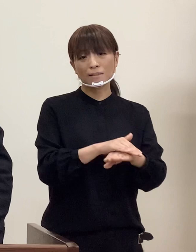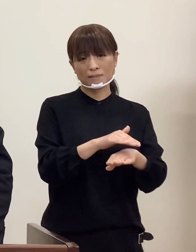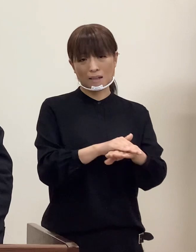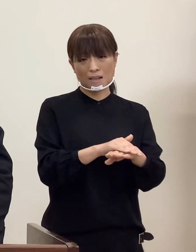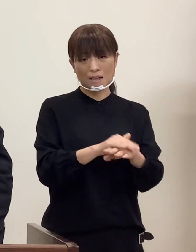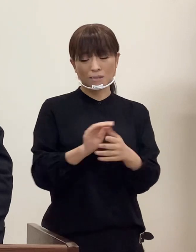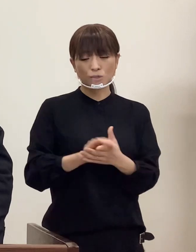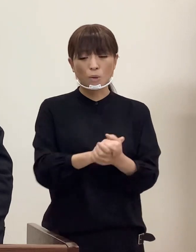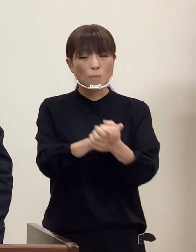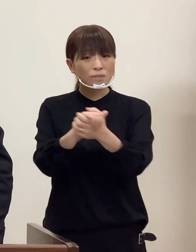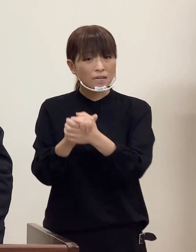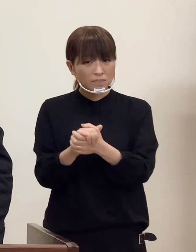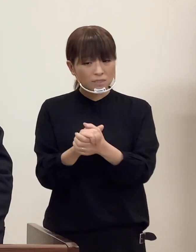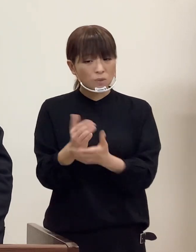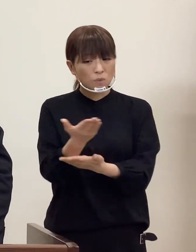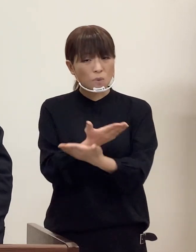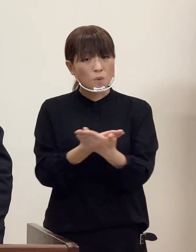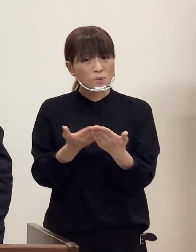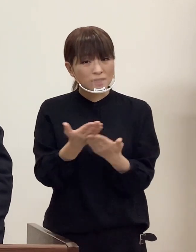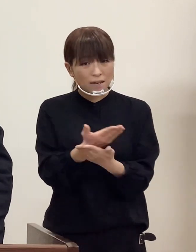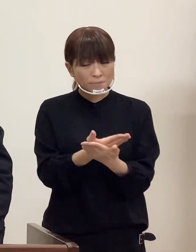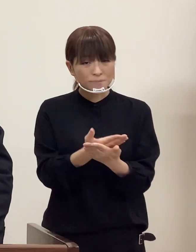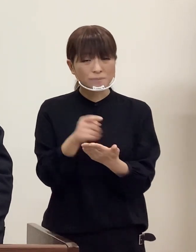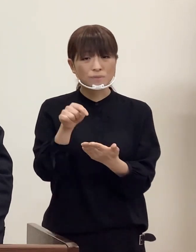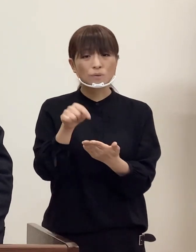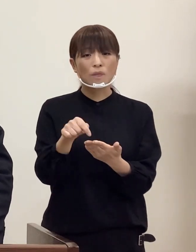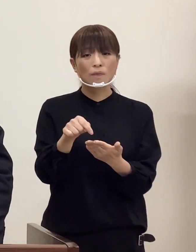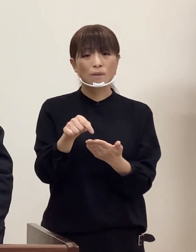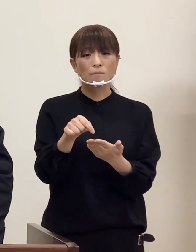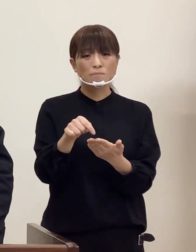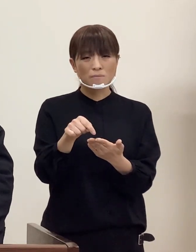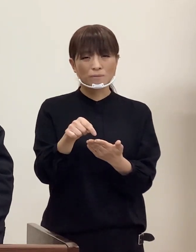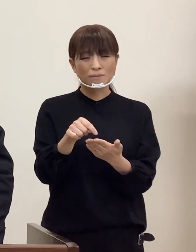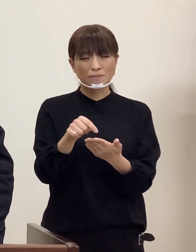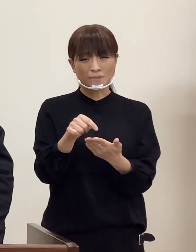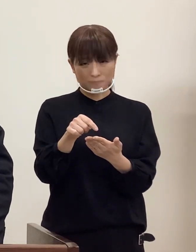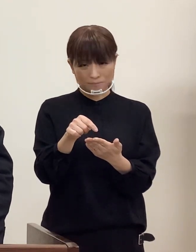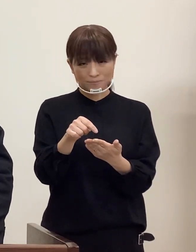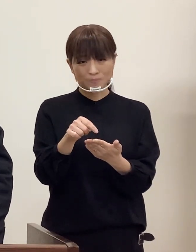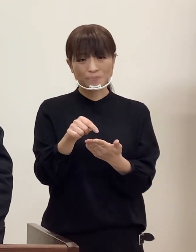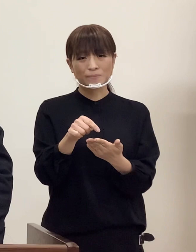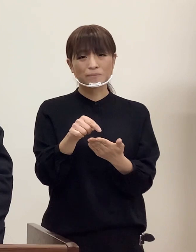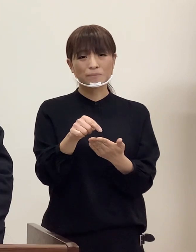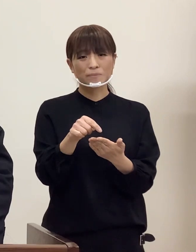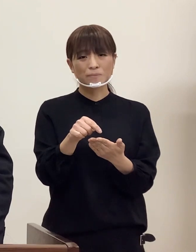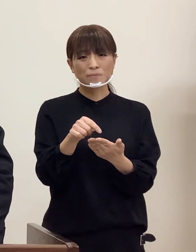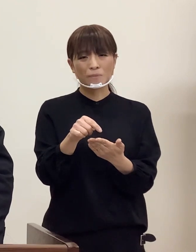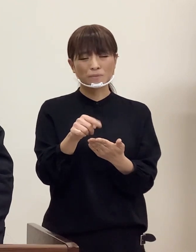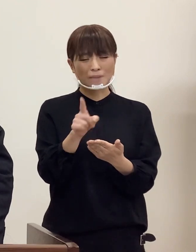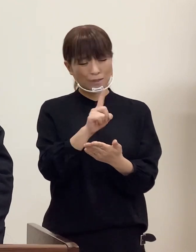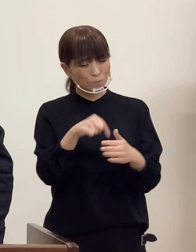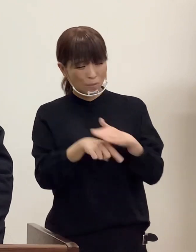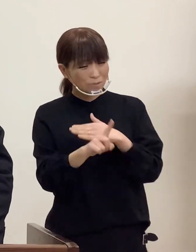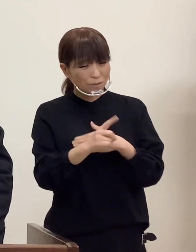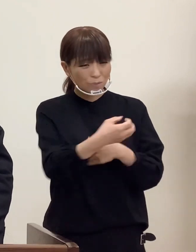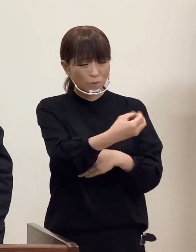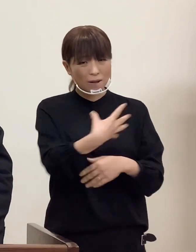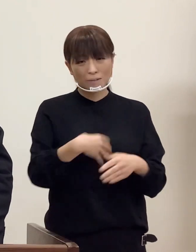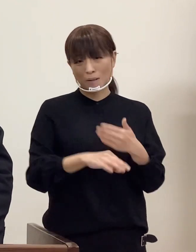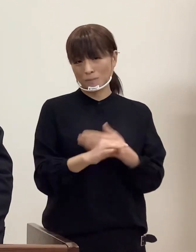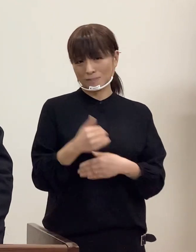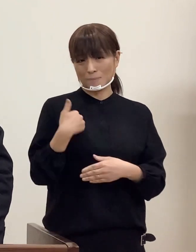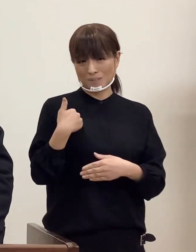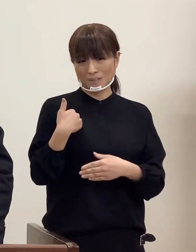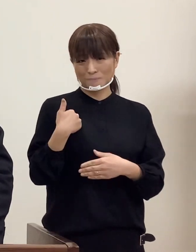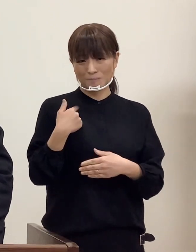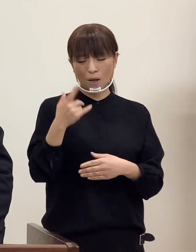達との交際もですね、なんだ水臭いじゃないかと言われるかもしれません。あるいは